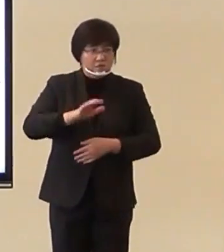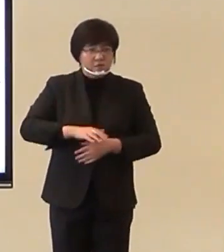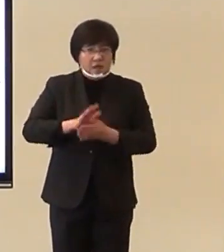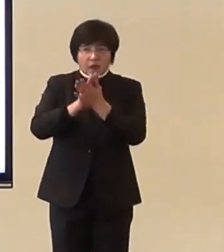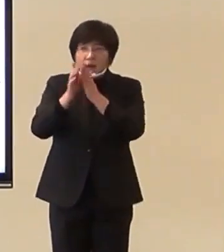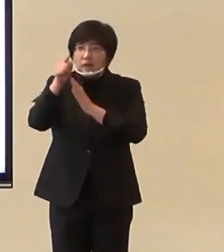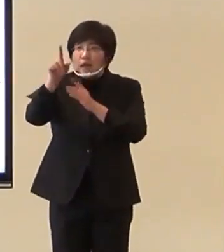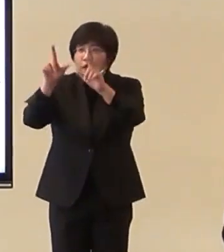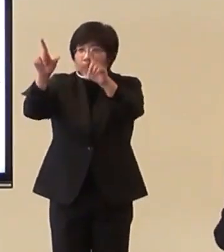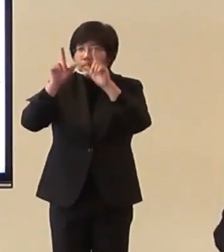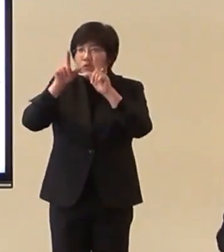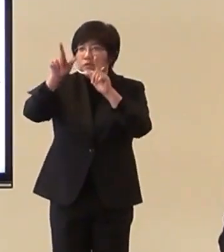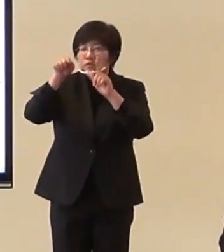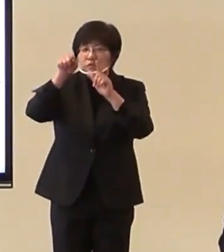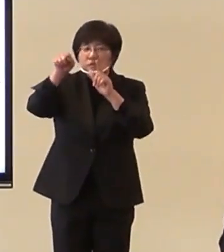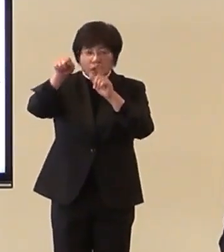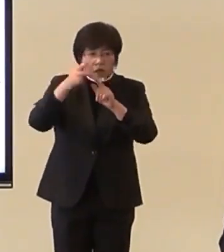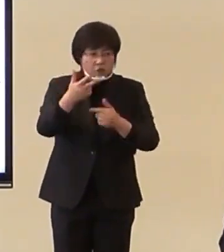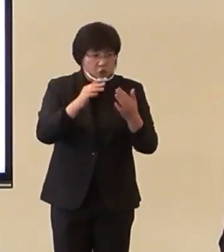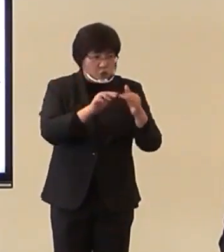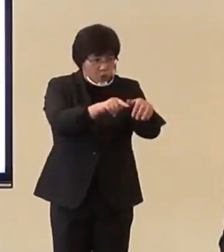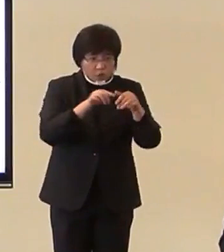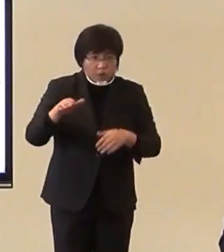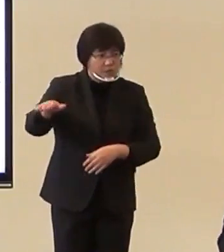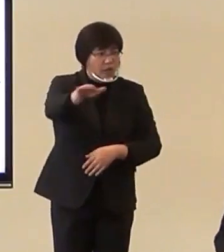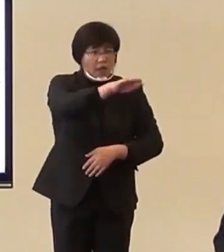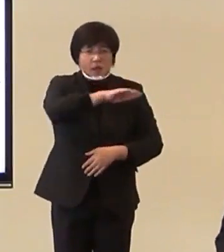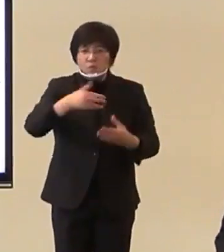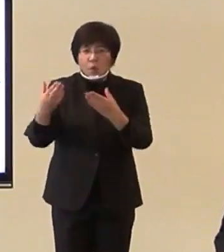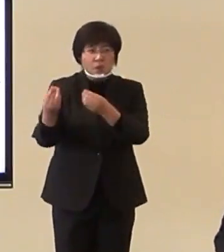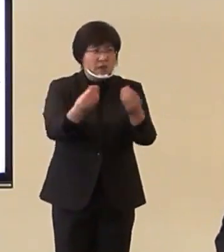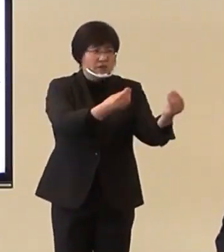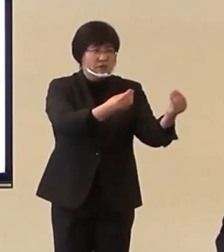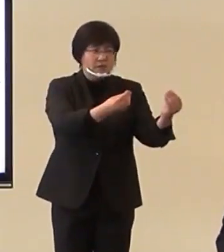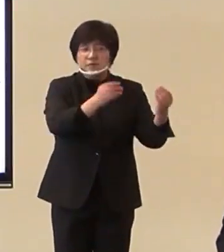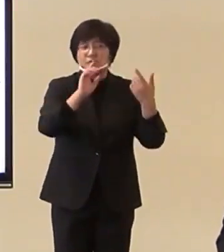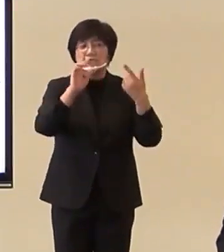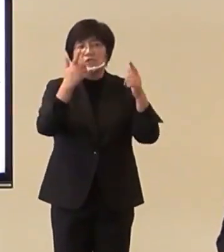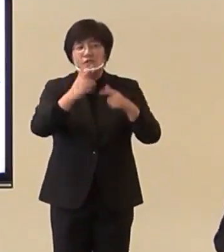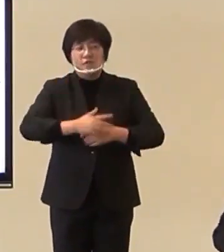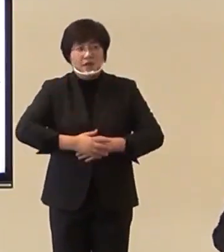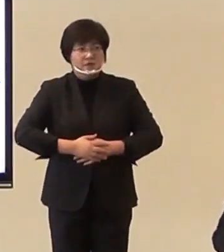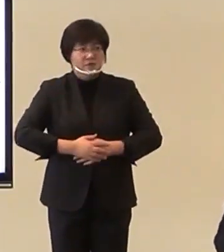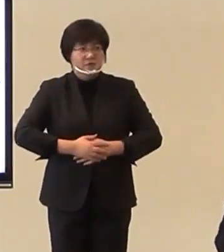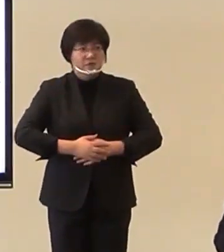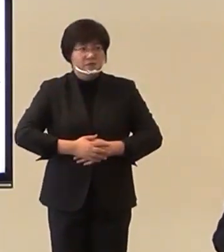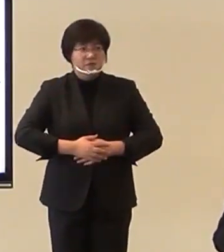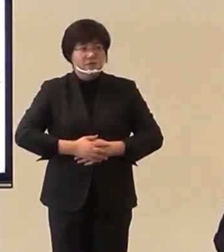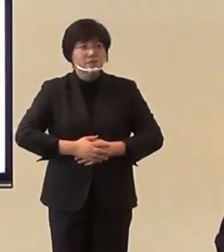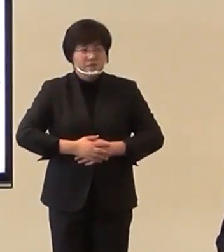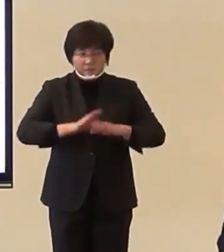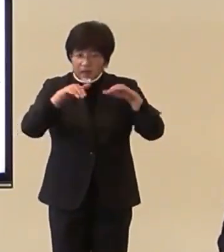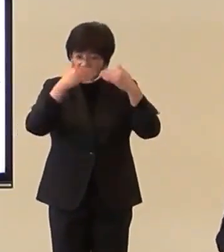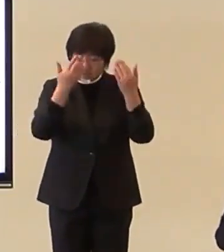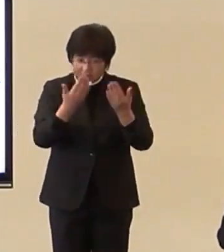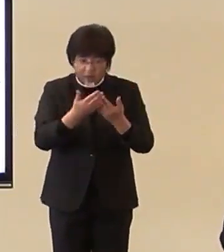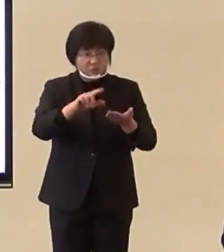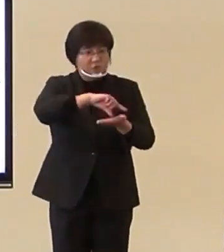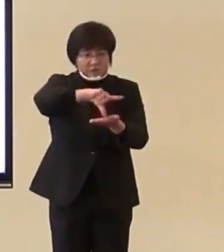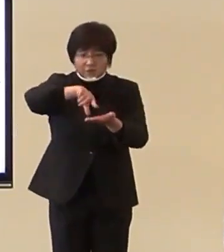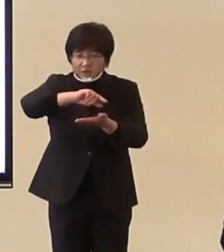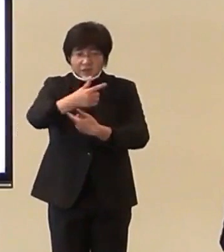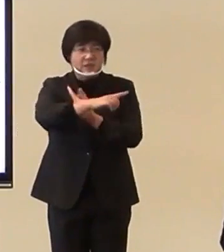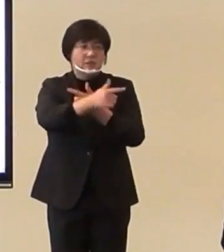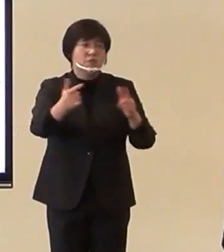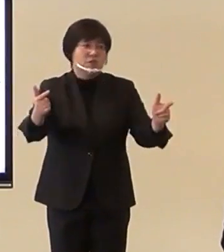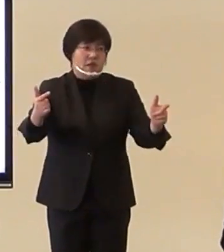ったから市町村は全部同じだろうと思うのは全然違いまして、全く違う。それから今度市町